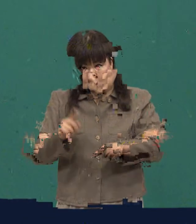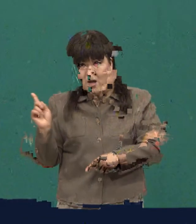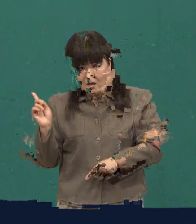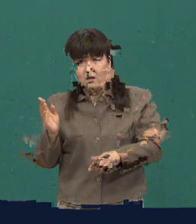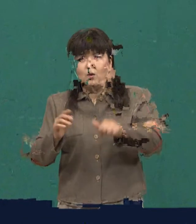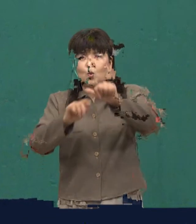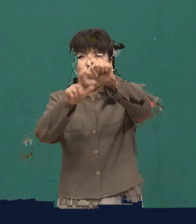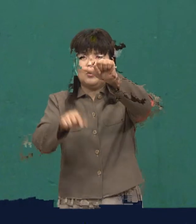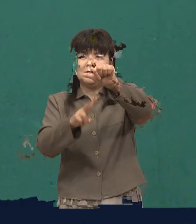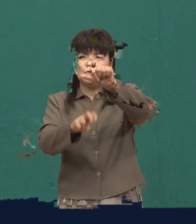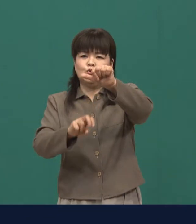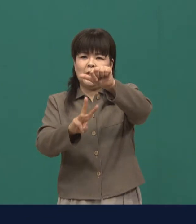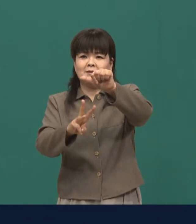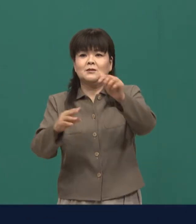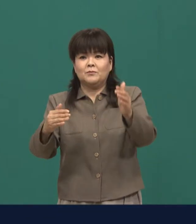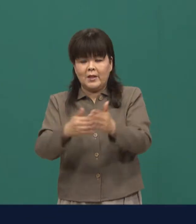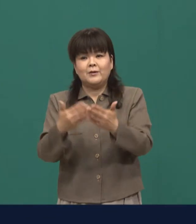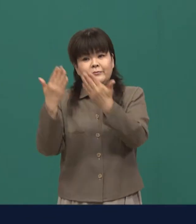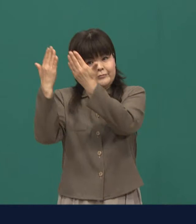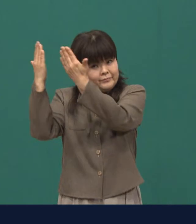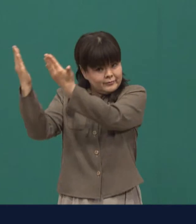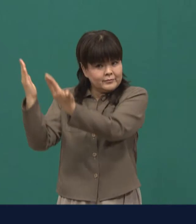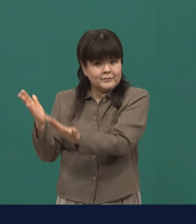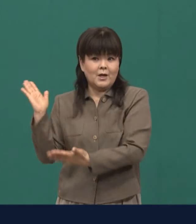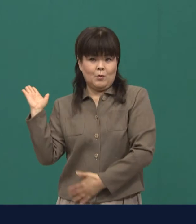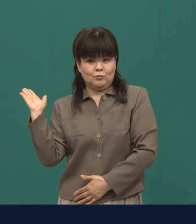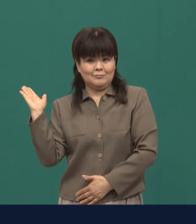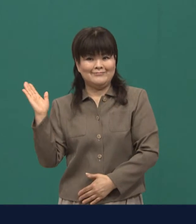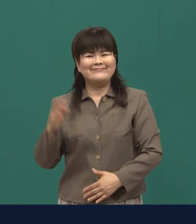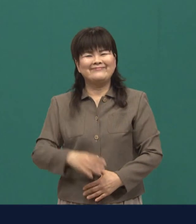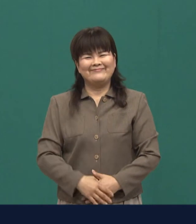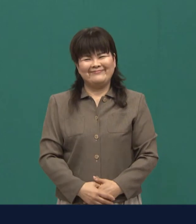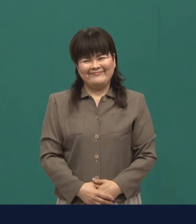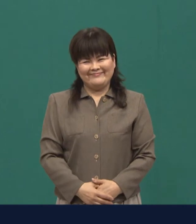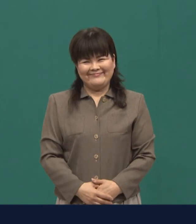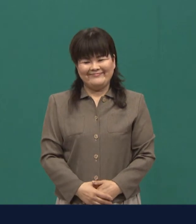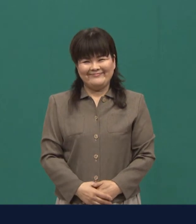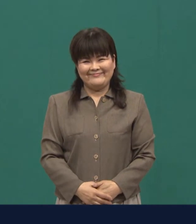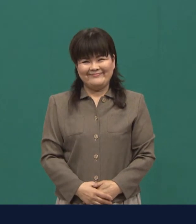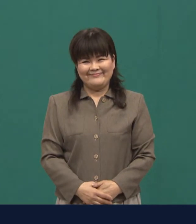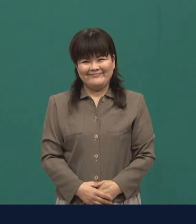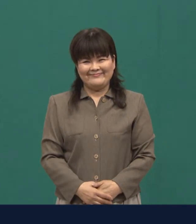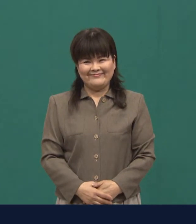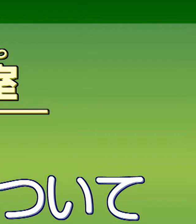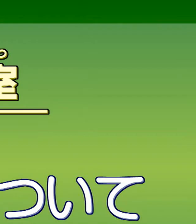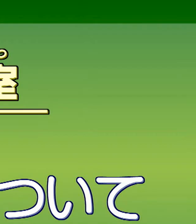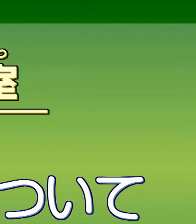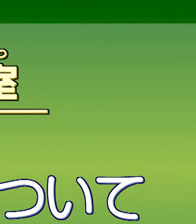曼荼羅図は今月23日まで展示されています。